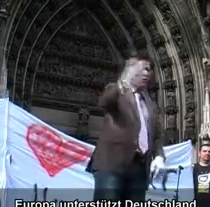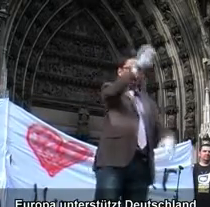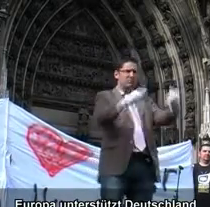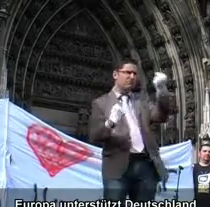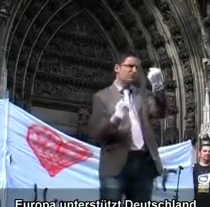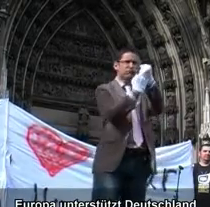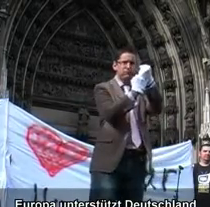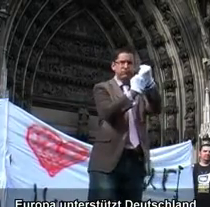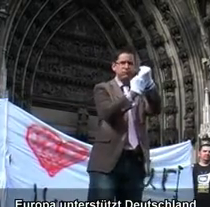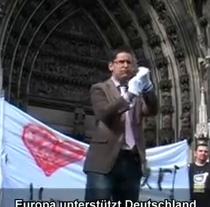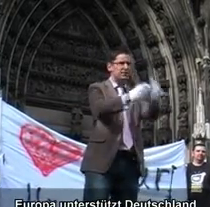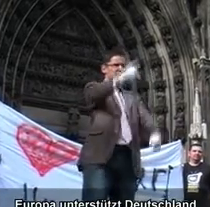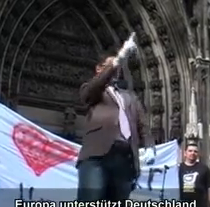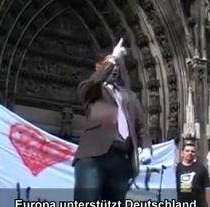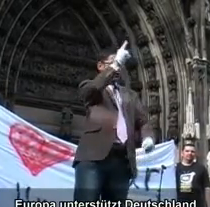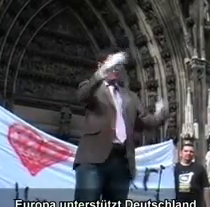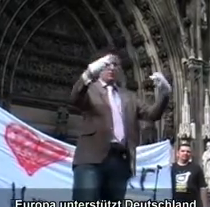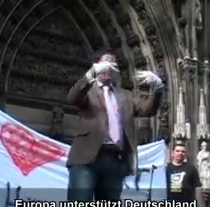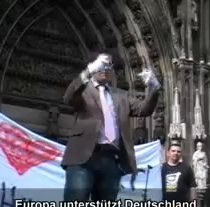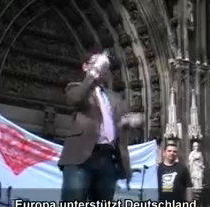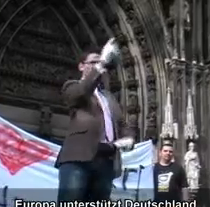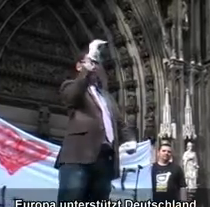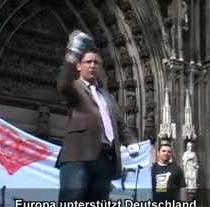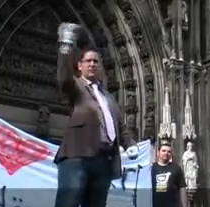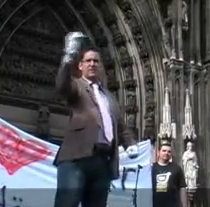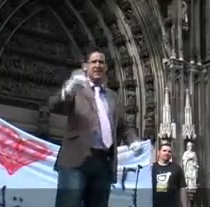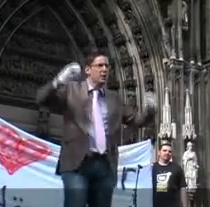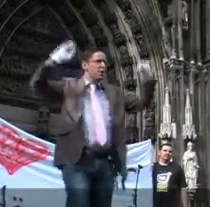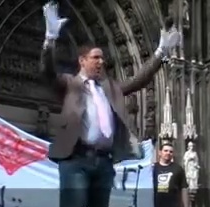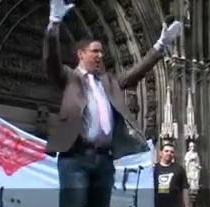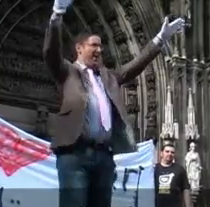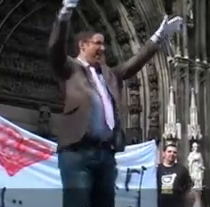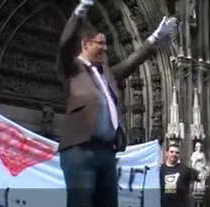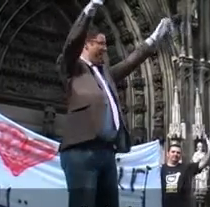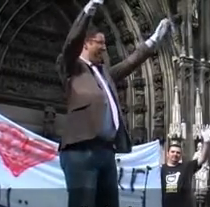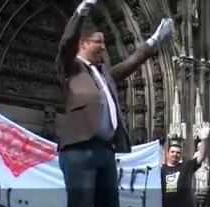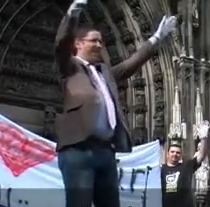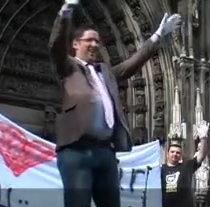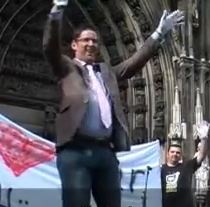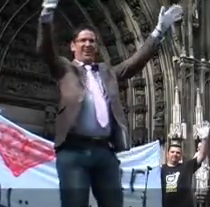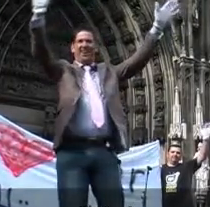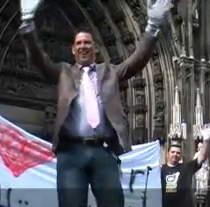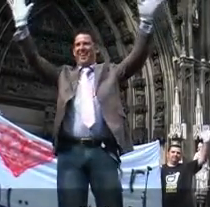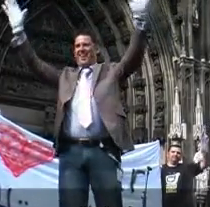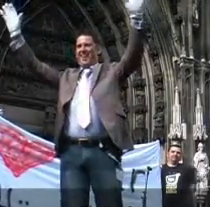Deutschland muss hier weiter voranschreiten und der Europäische Gehörlosenverband wird Deutschland unterstützen, damit die 100%